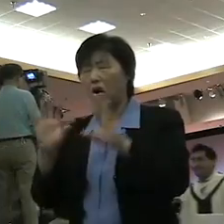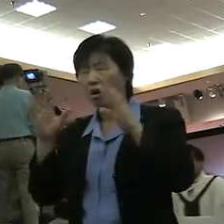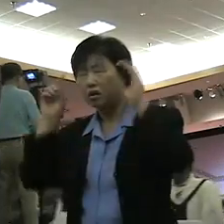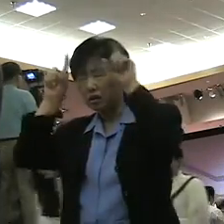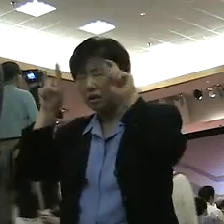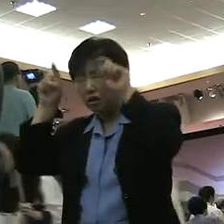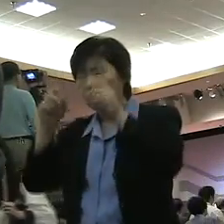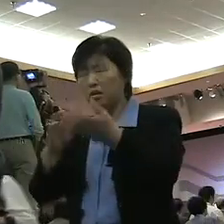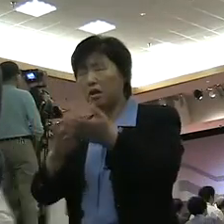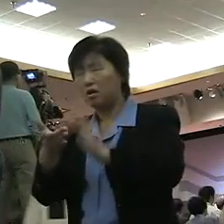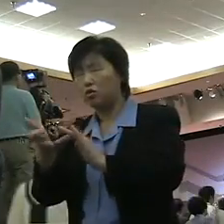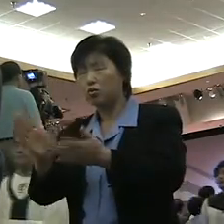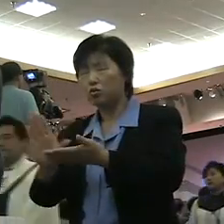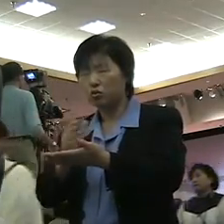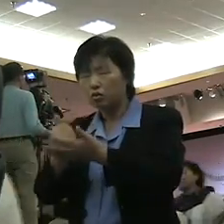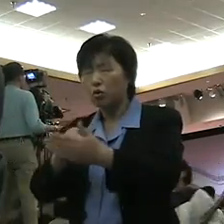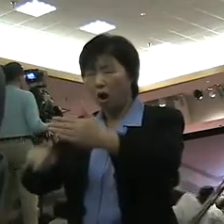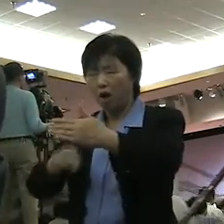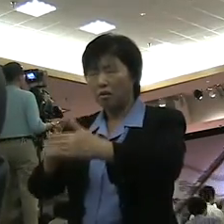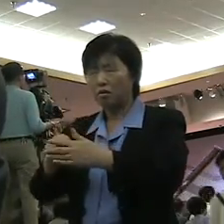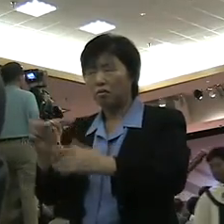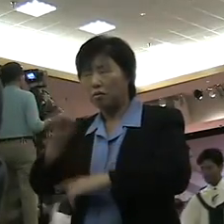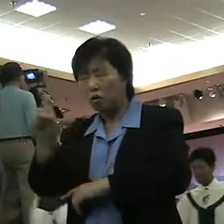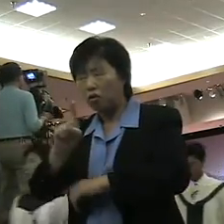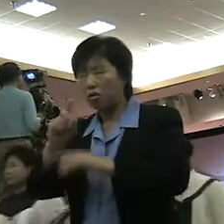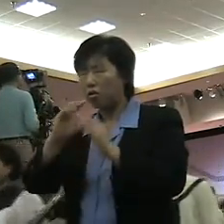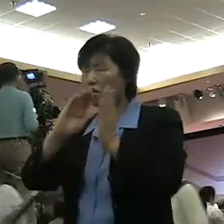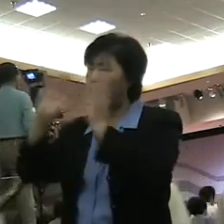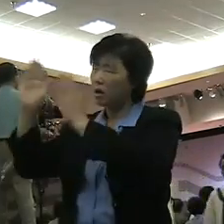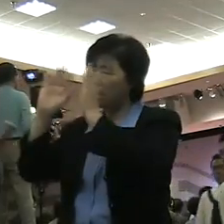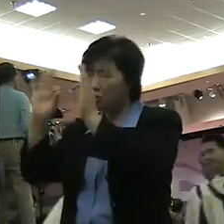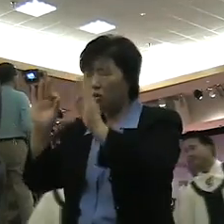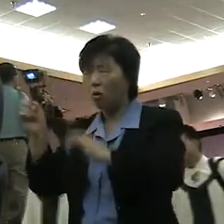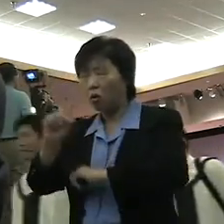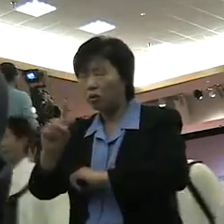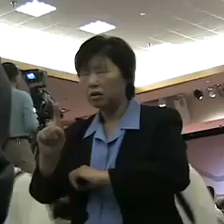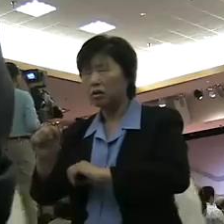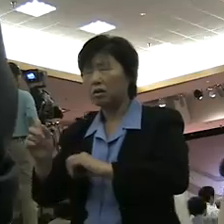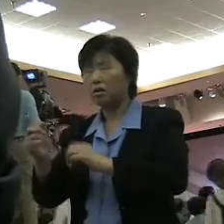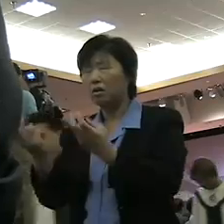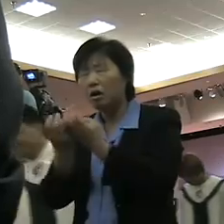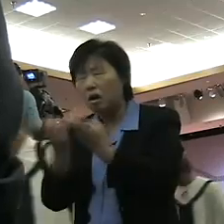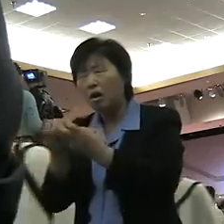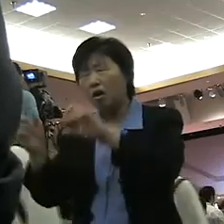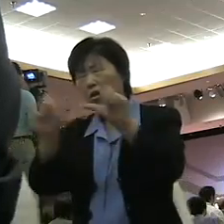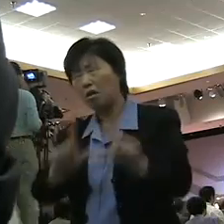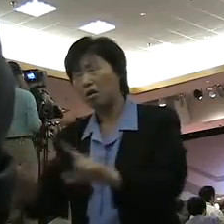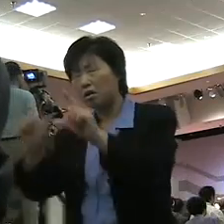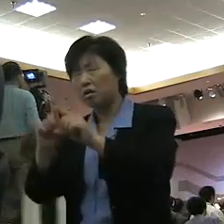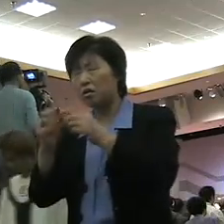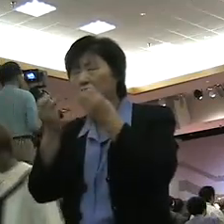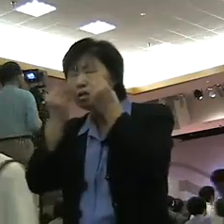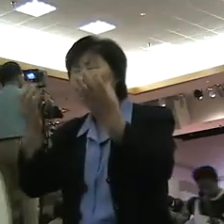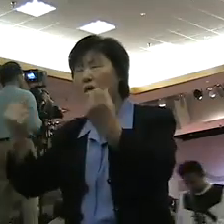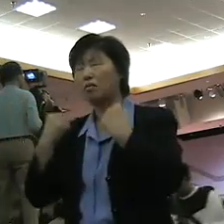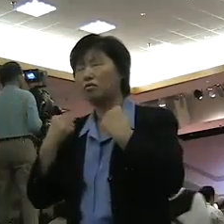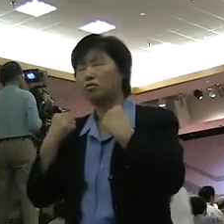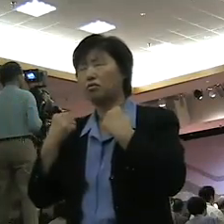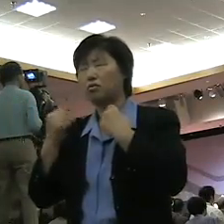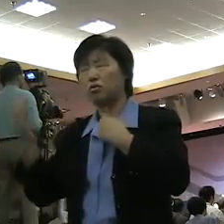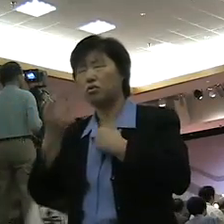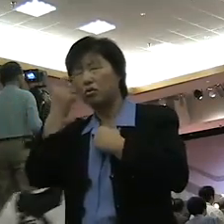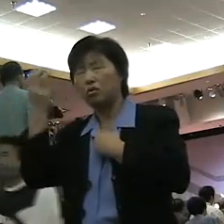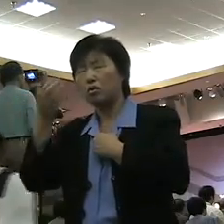그리스도 안에서 우리가 이제 무엇을 바라보며 어떻게 살아야 되는지 우리에게 새 힘을 주시는 성령님의 교통하심이